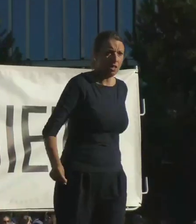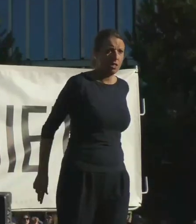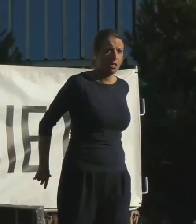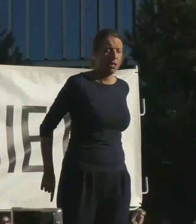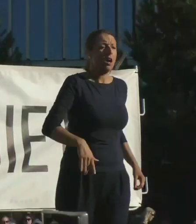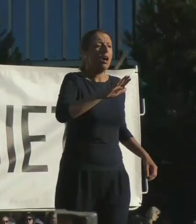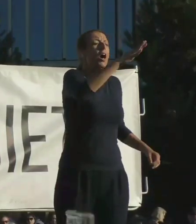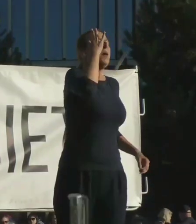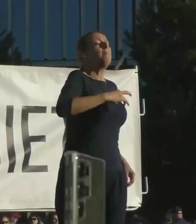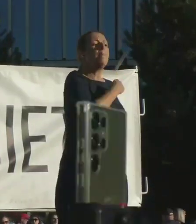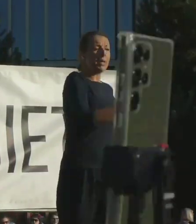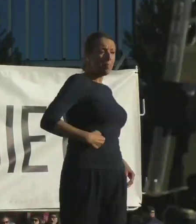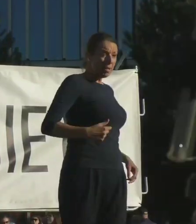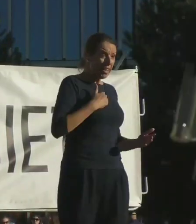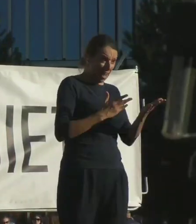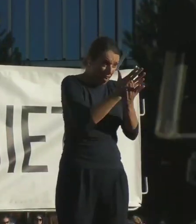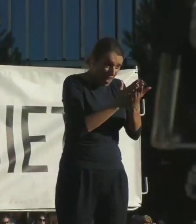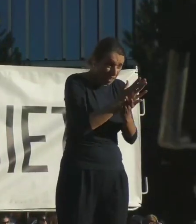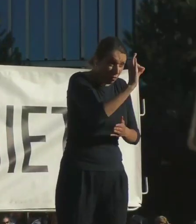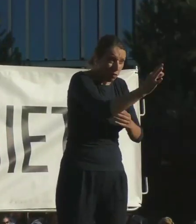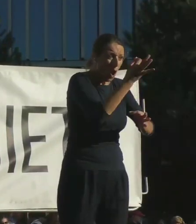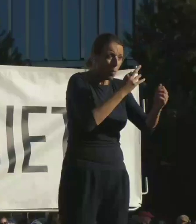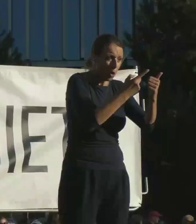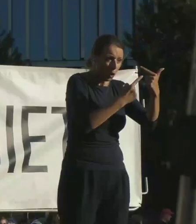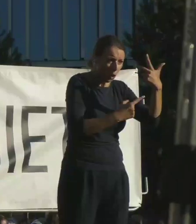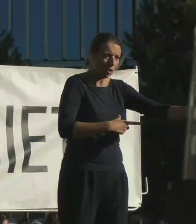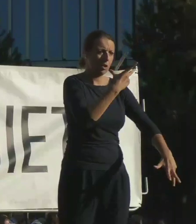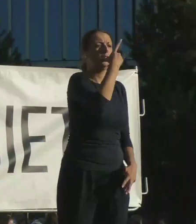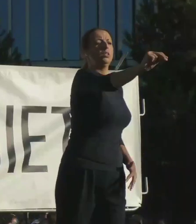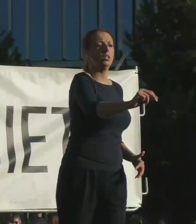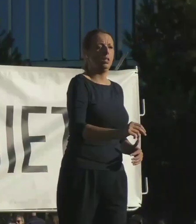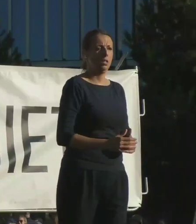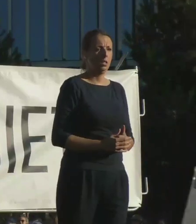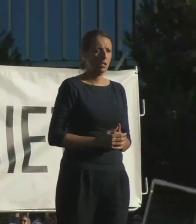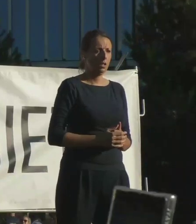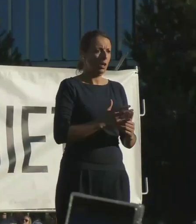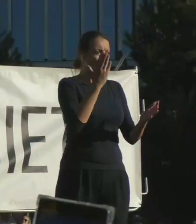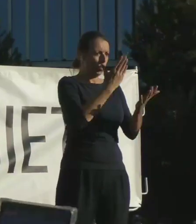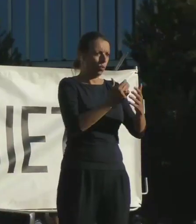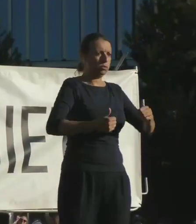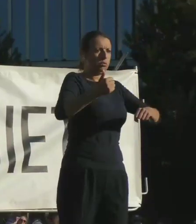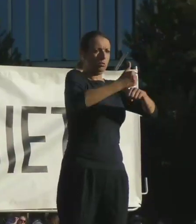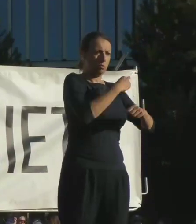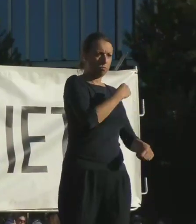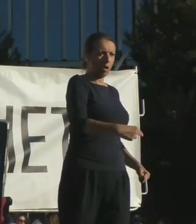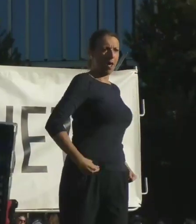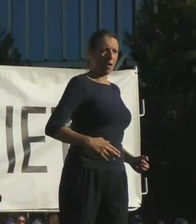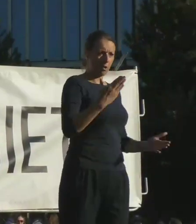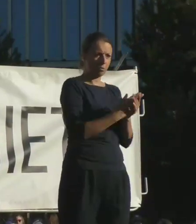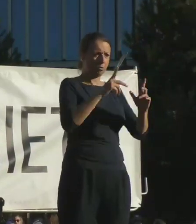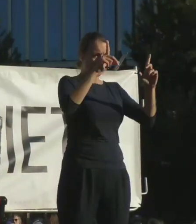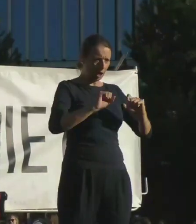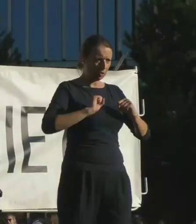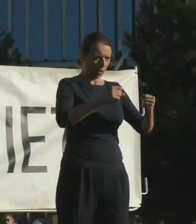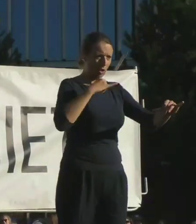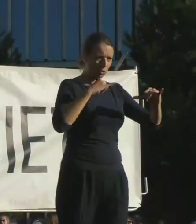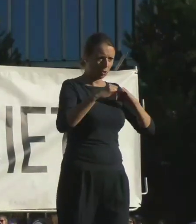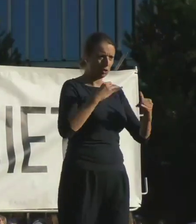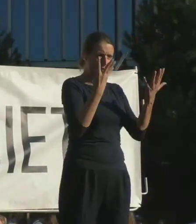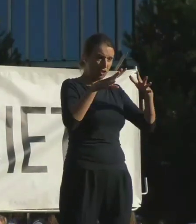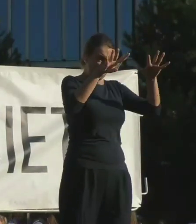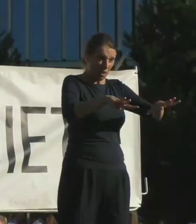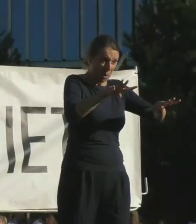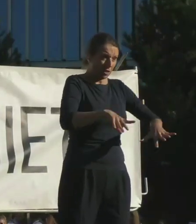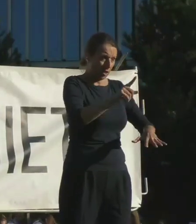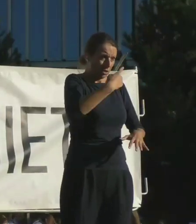wierzę, panie premierze. Odkąd doszedł pan do steru, od 9 miesięcy, nasza sytuacja,